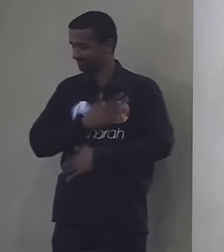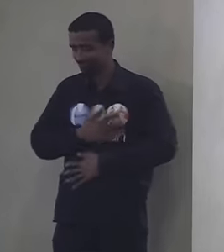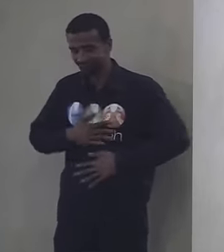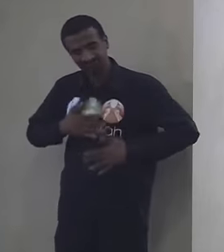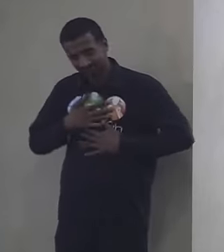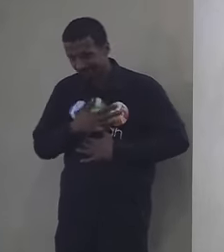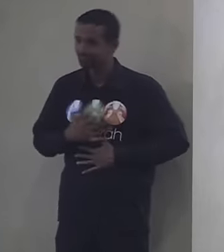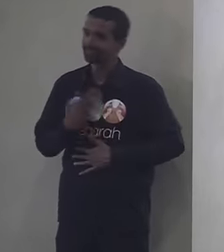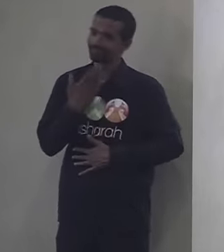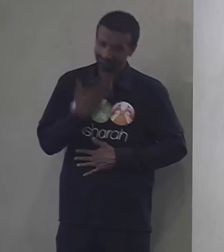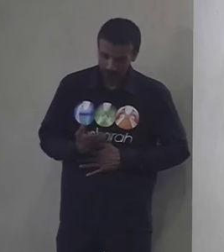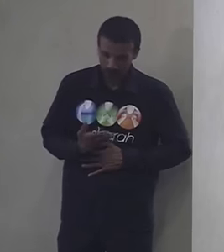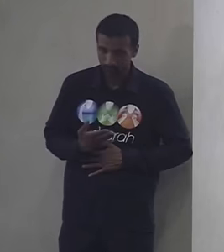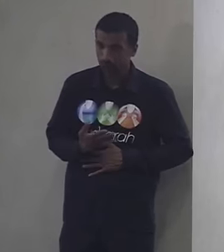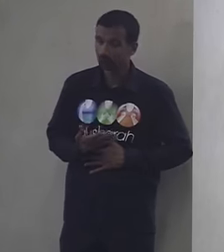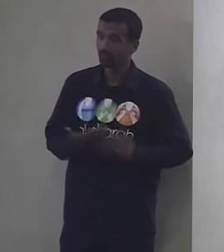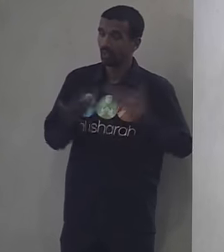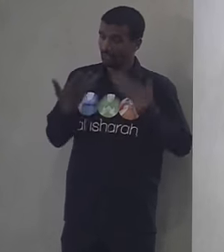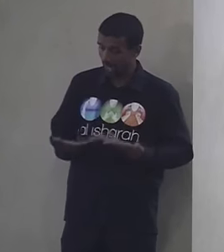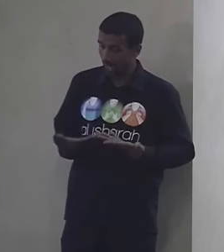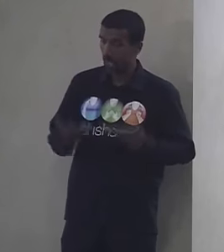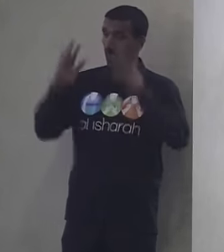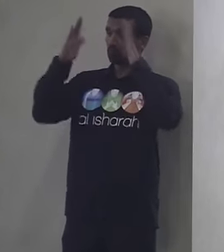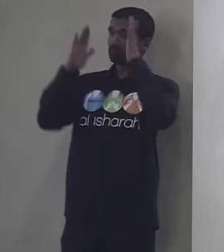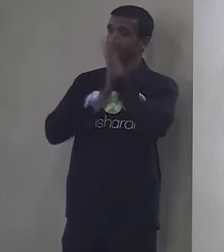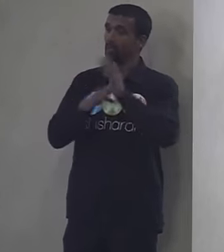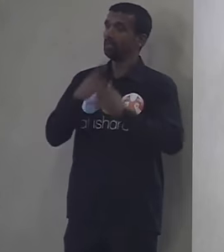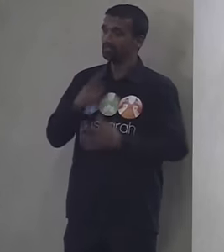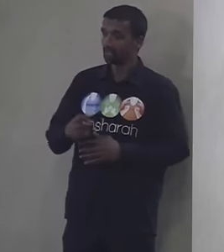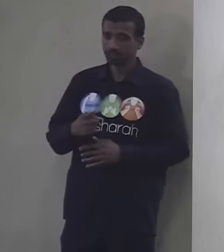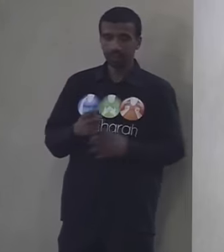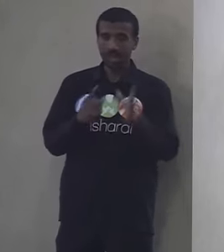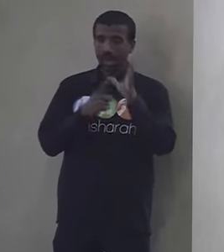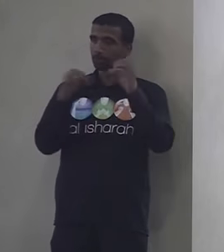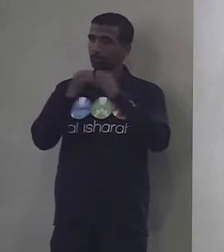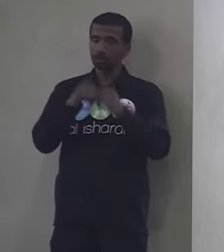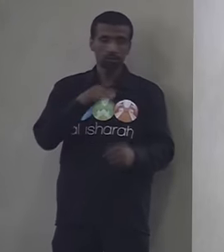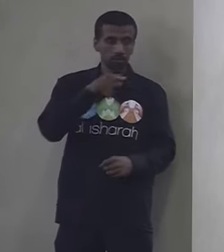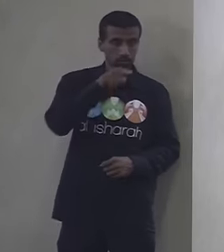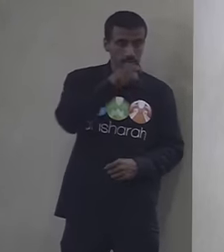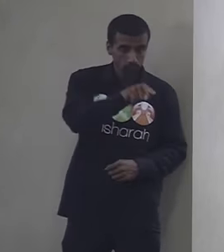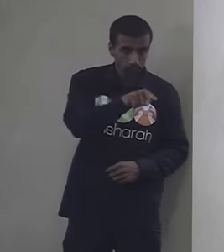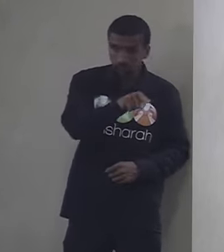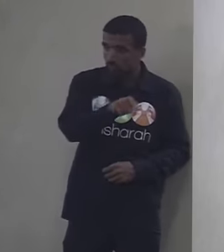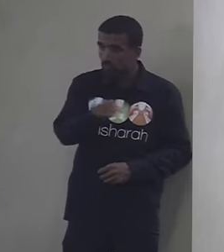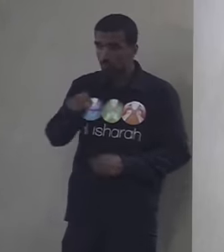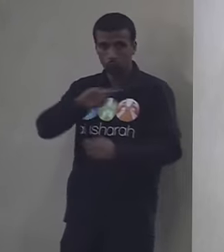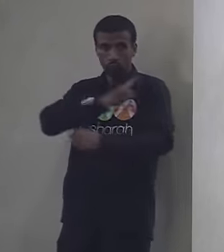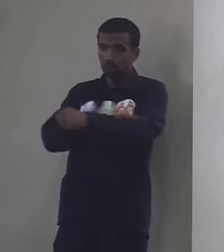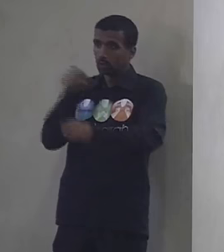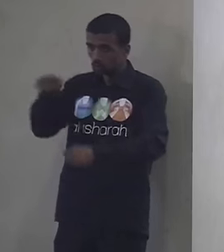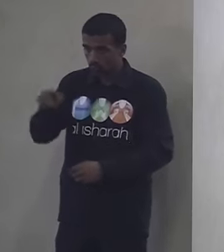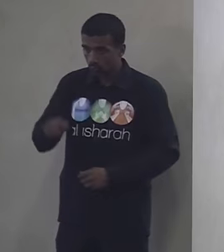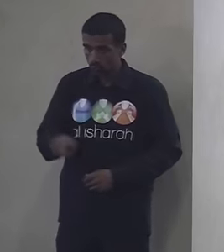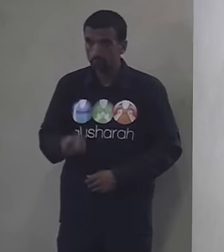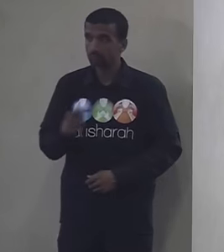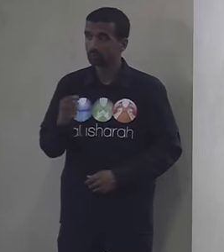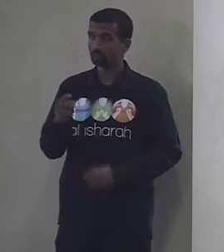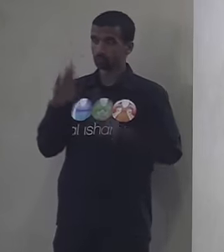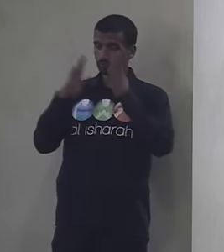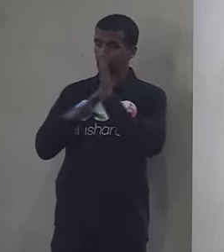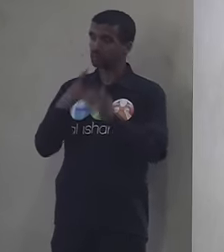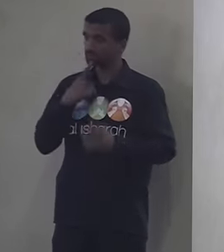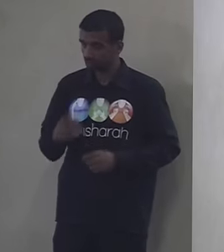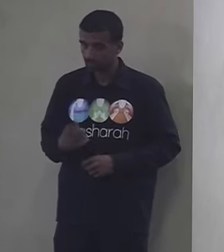to be interrogated about the blessing of this day on the day of resurrection. Allah will ask you what you ate. أَخْرَجَكُمْ